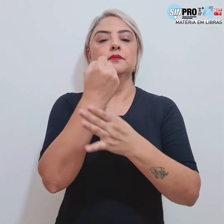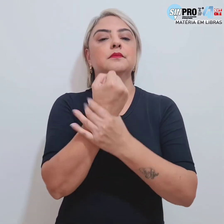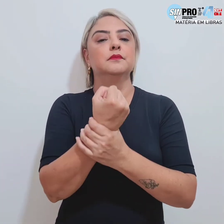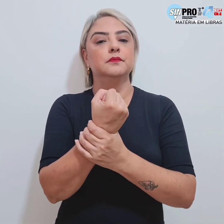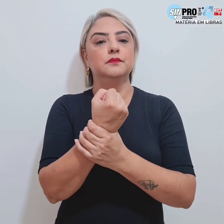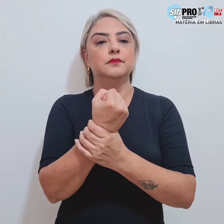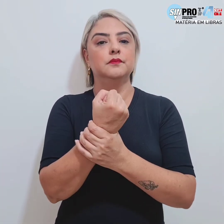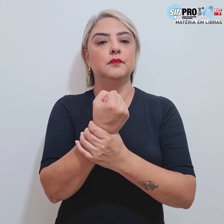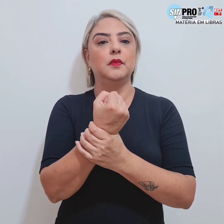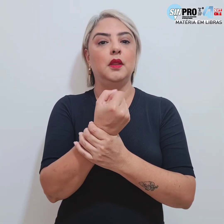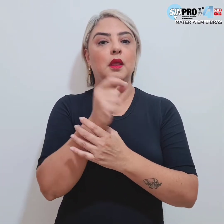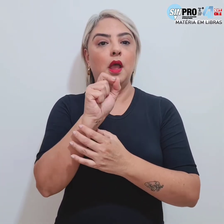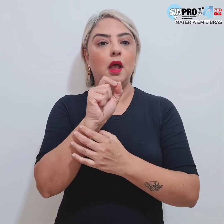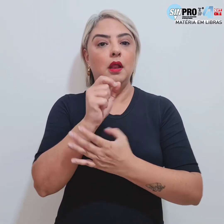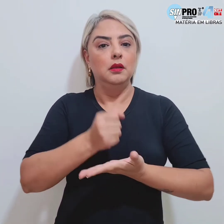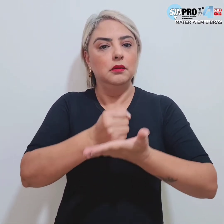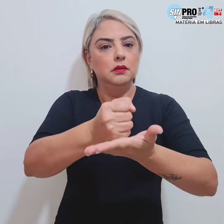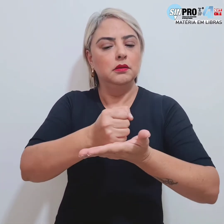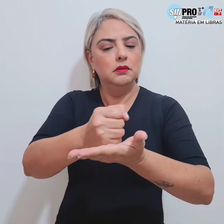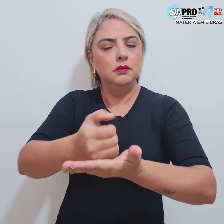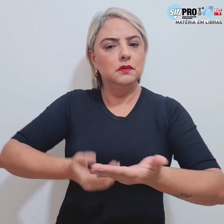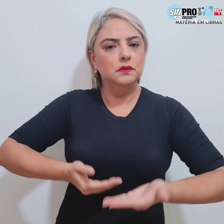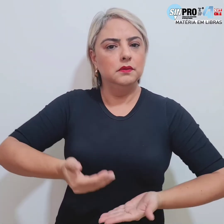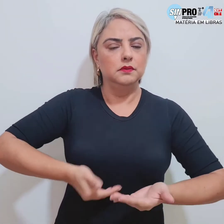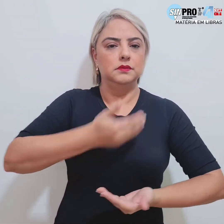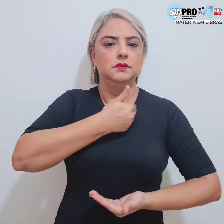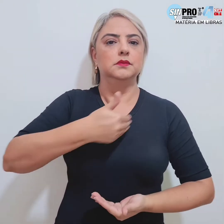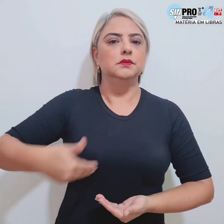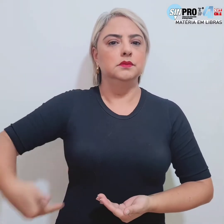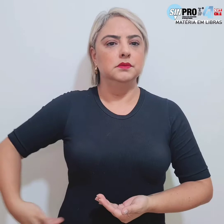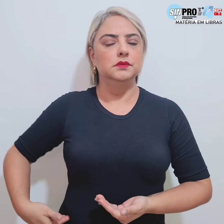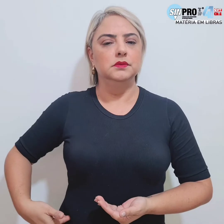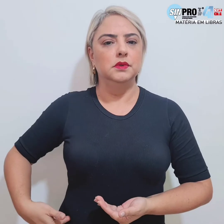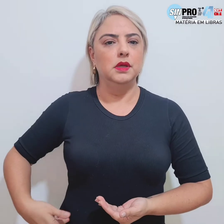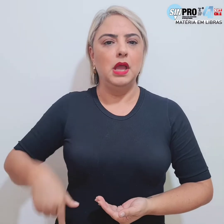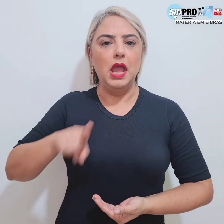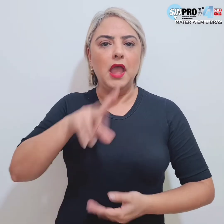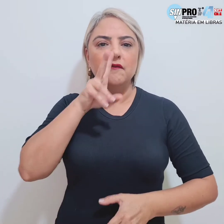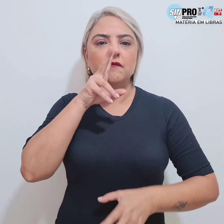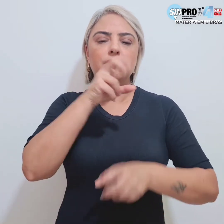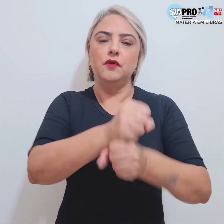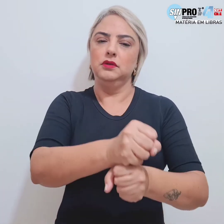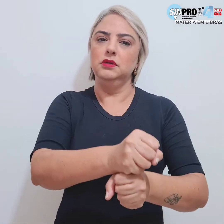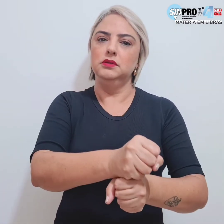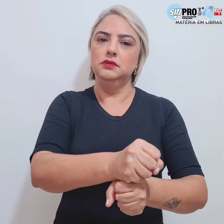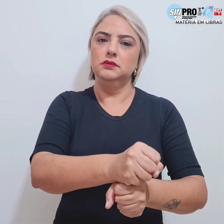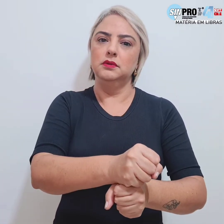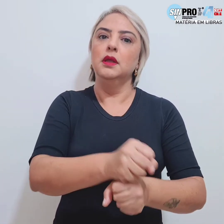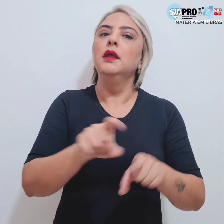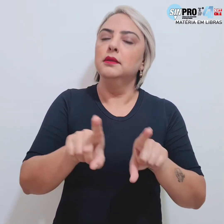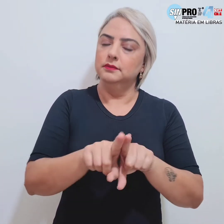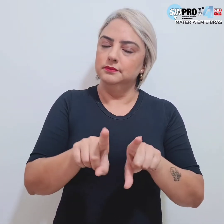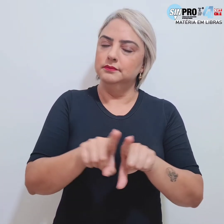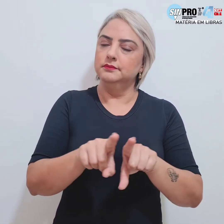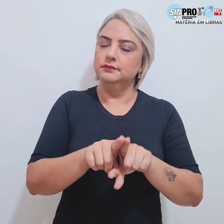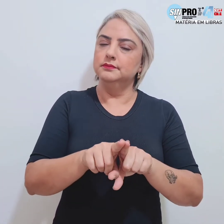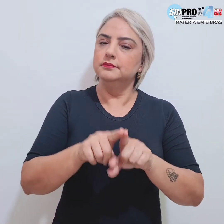a prestação de serviços públicos é fortalecê-los. É também garantir